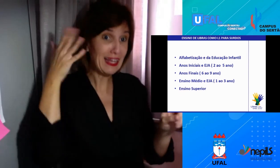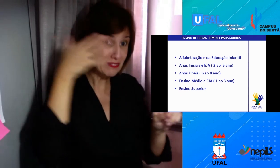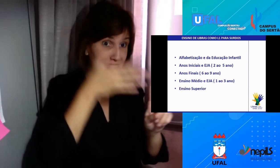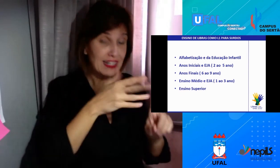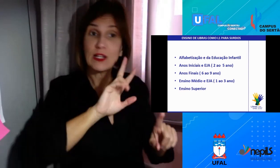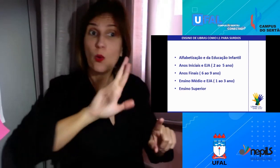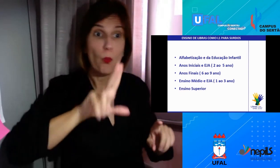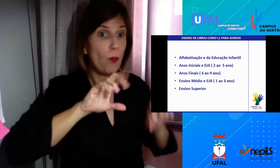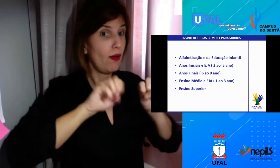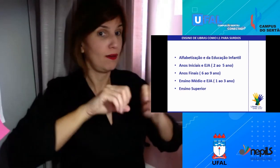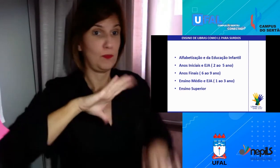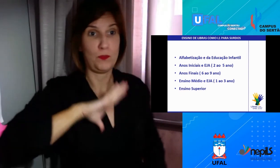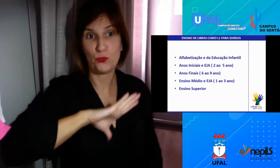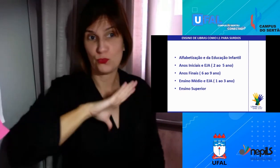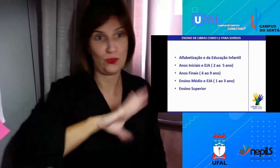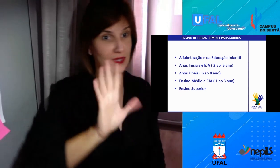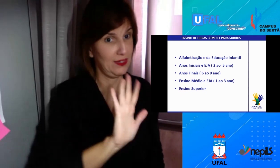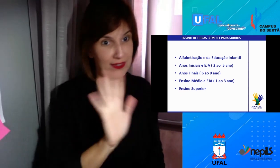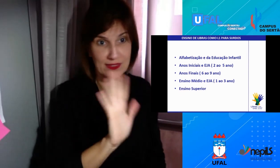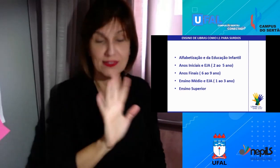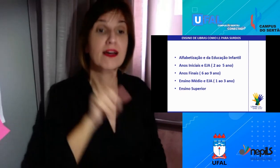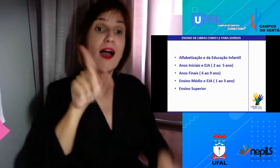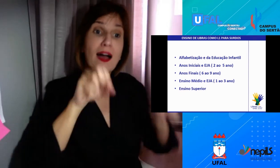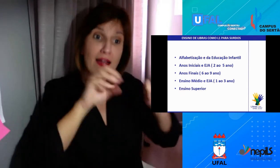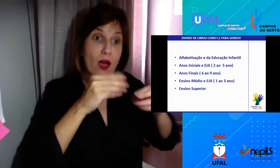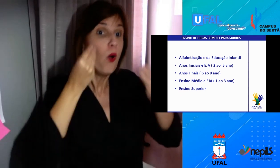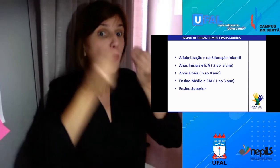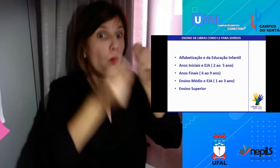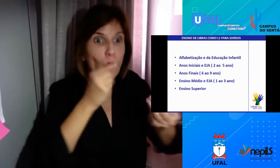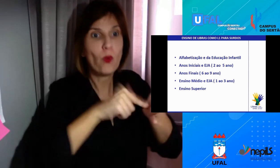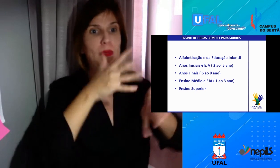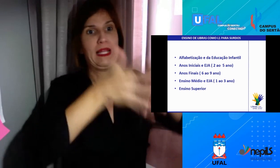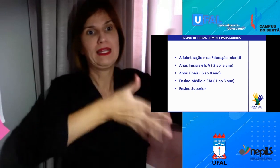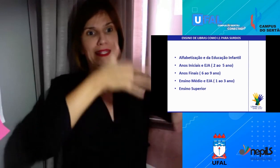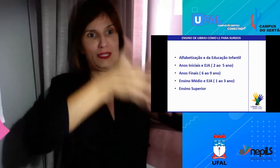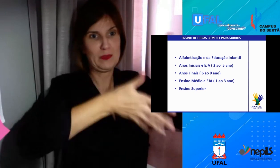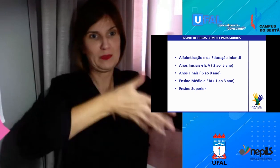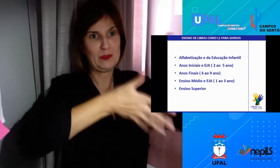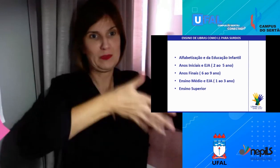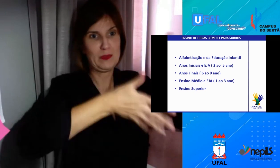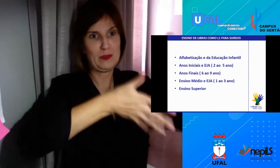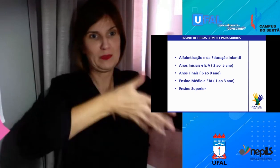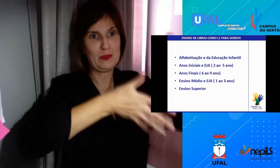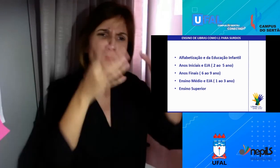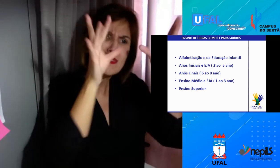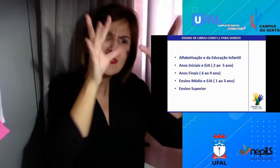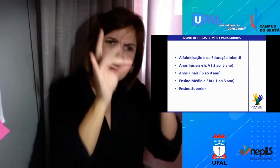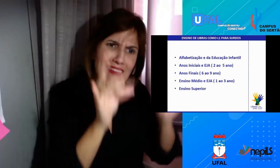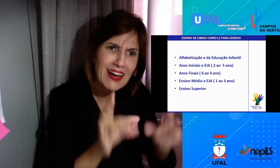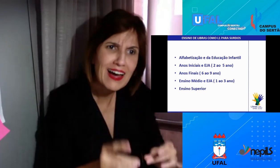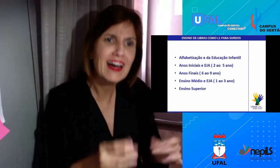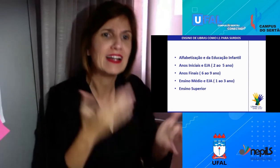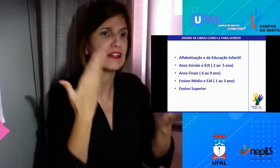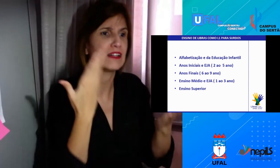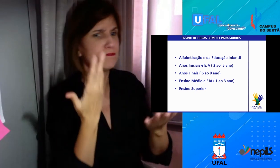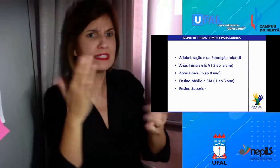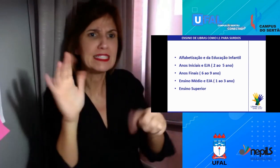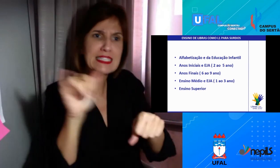possa abranger. Os referenciais não tratam do ensino do português, eles